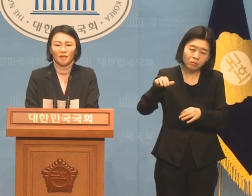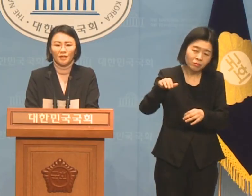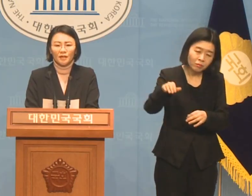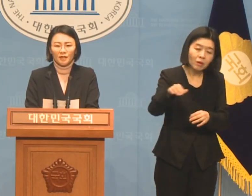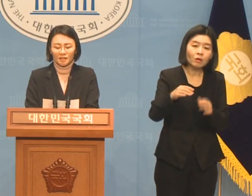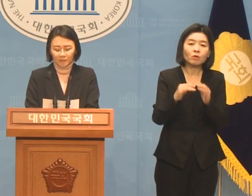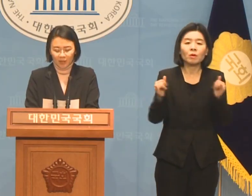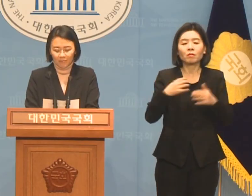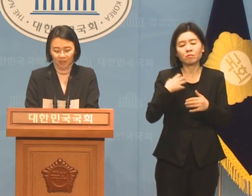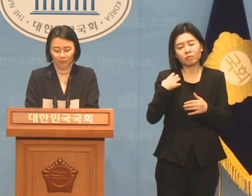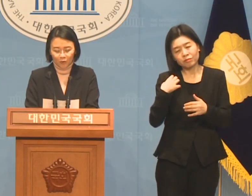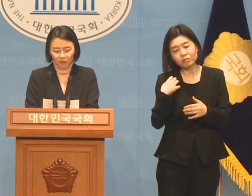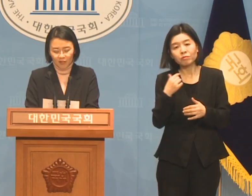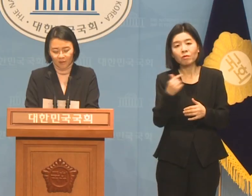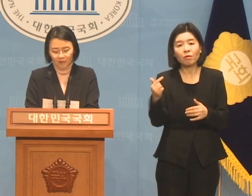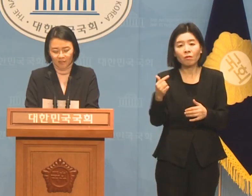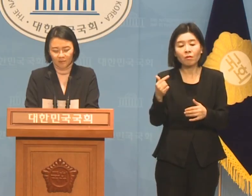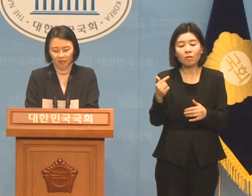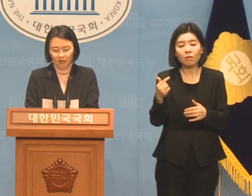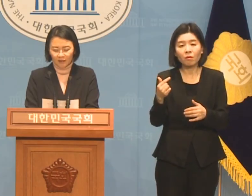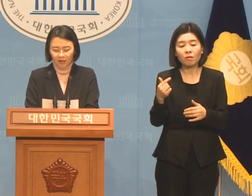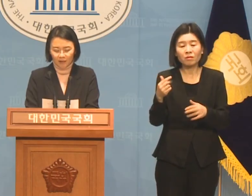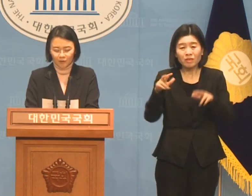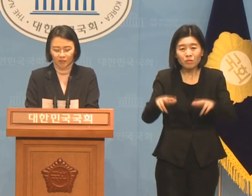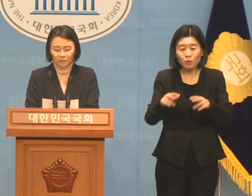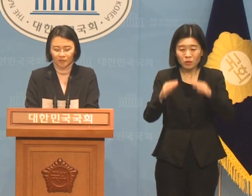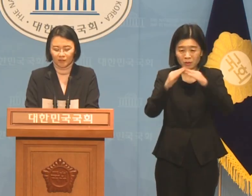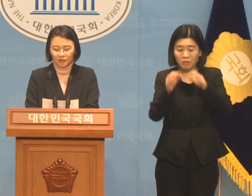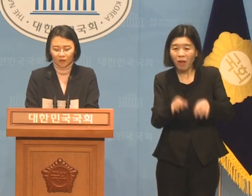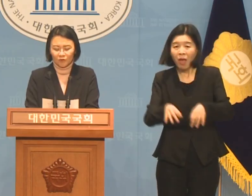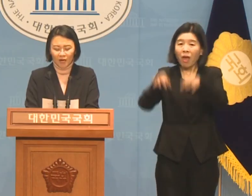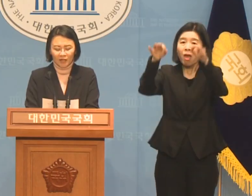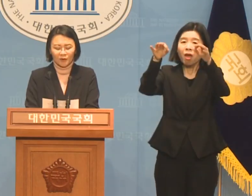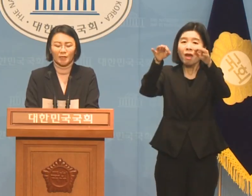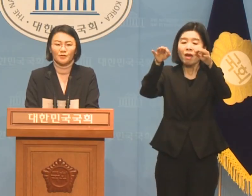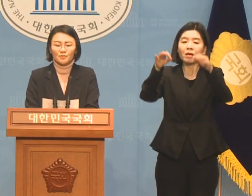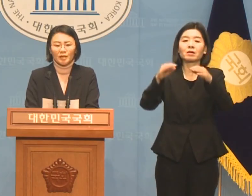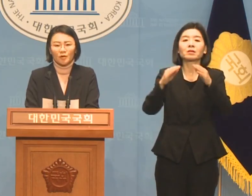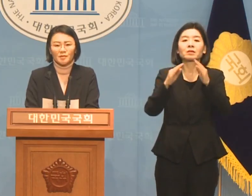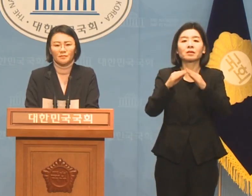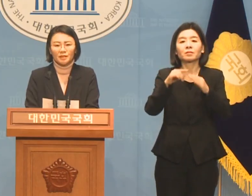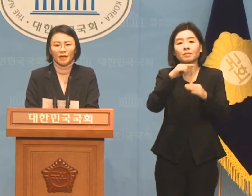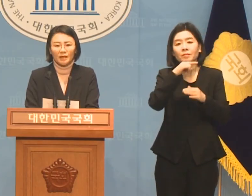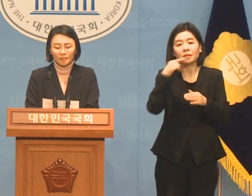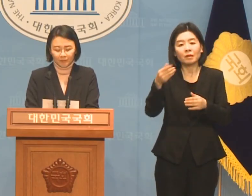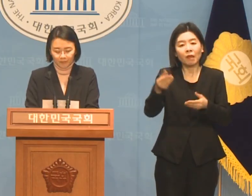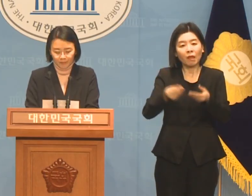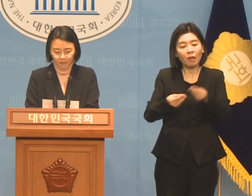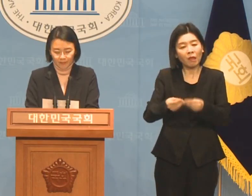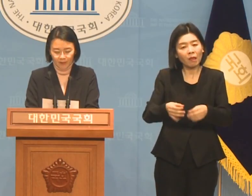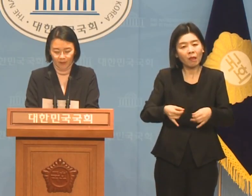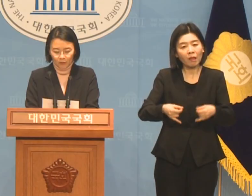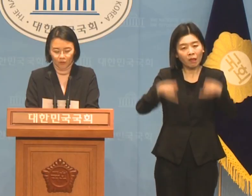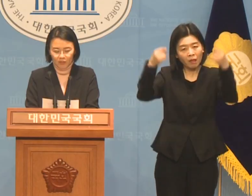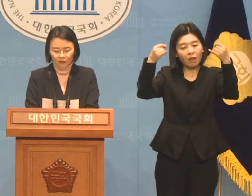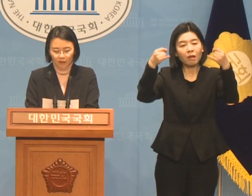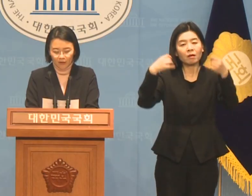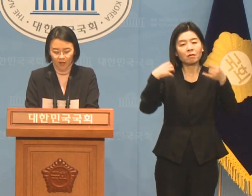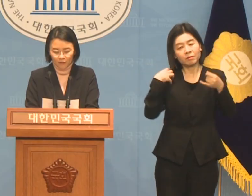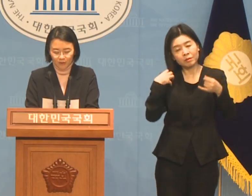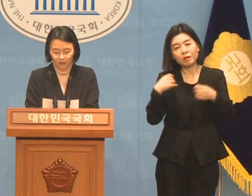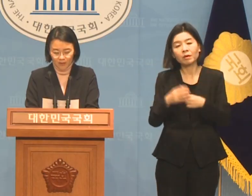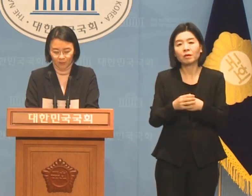와중에 집값마저 폭등하면 심각한 가계부채 문제는 더욱 악화될 수밖에 없습니다.